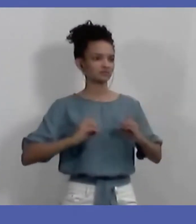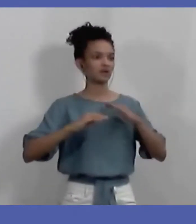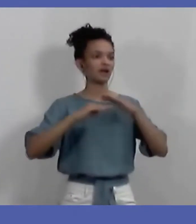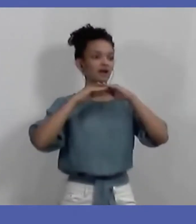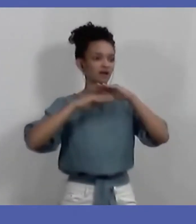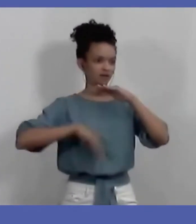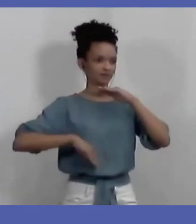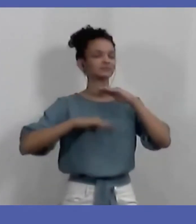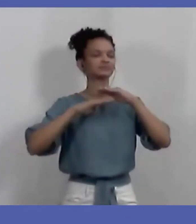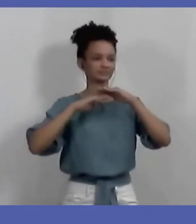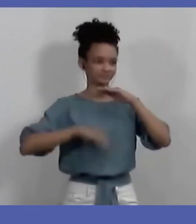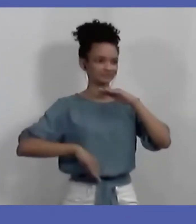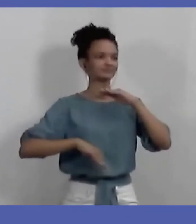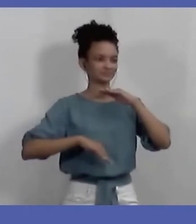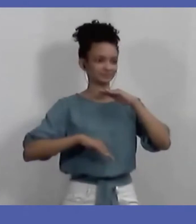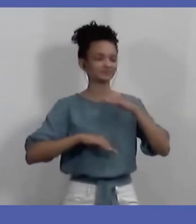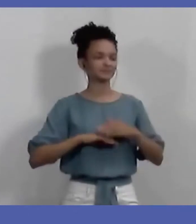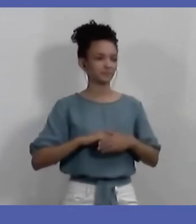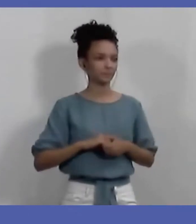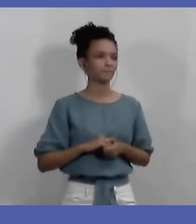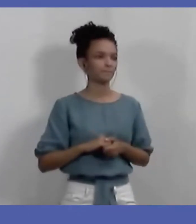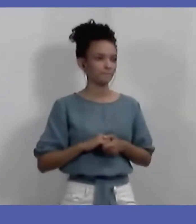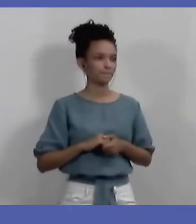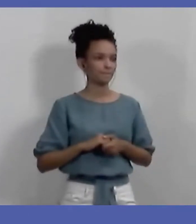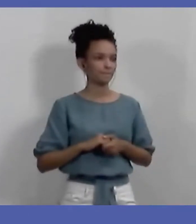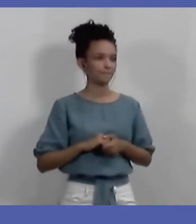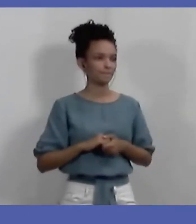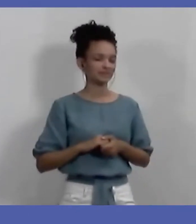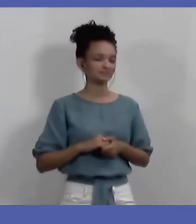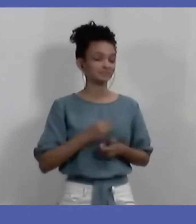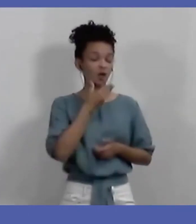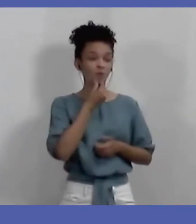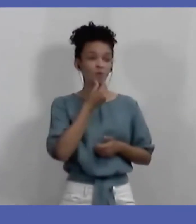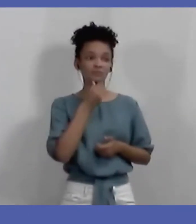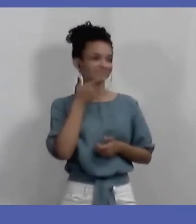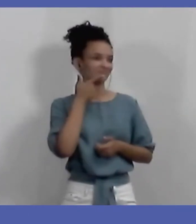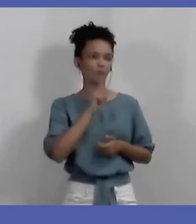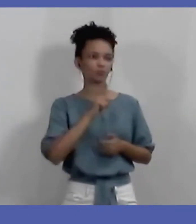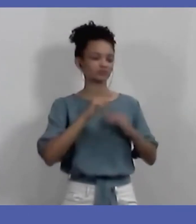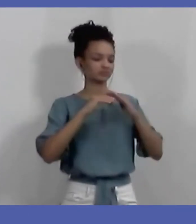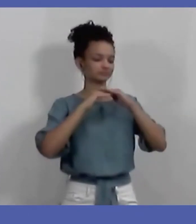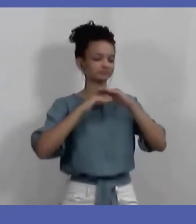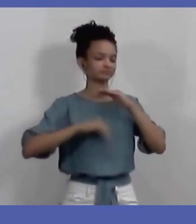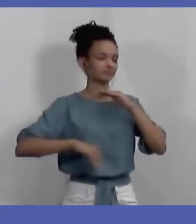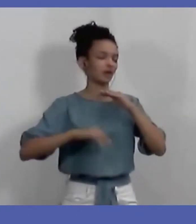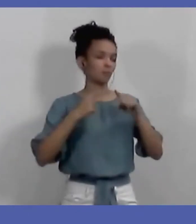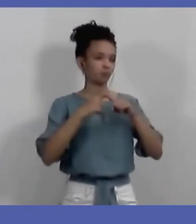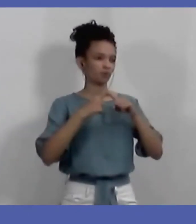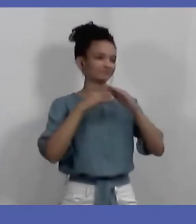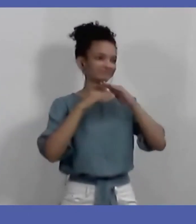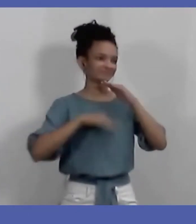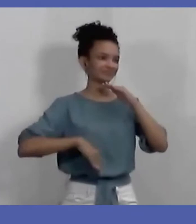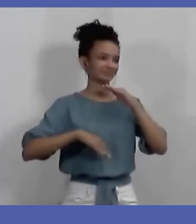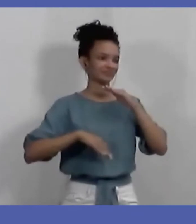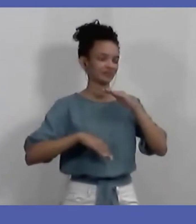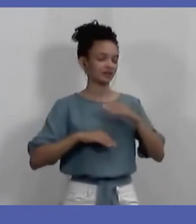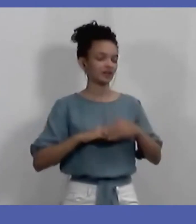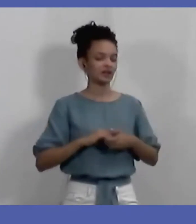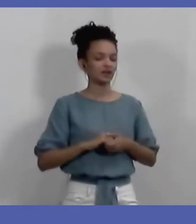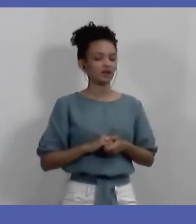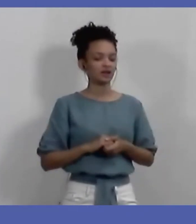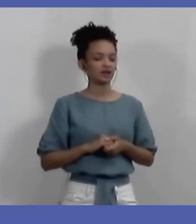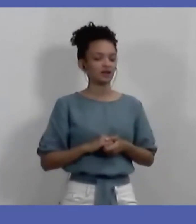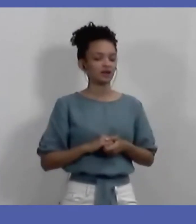Deus. Então ele não tinha lugar para descansar, e ele tem uma casa lá em